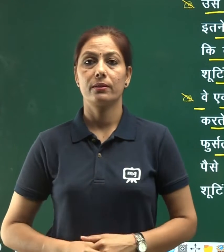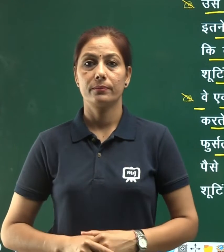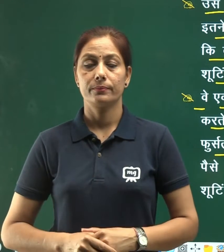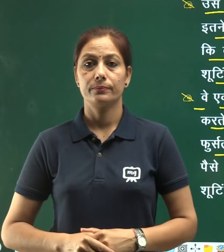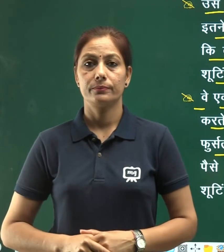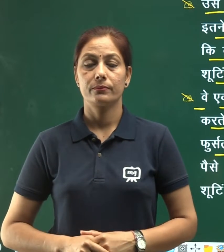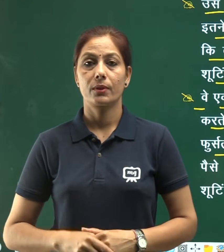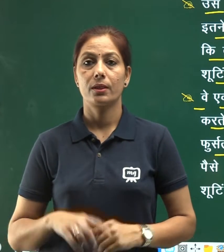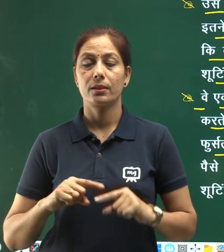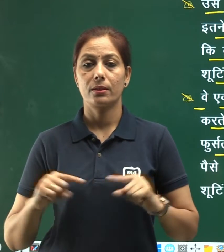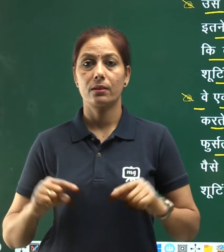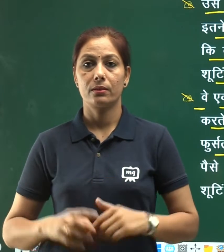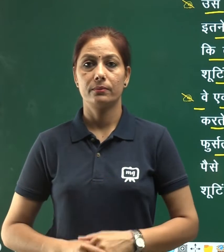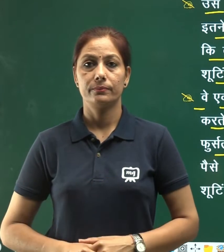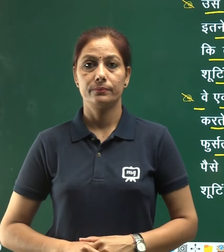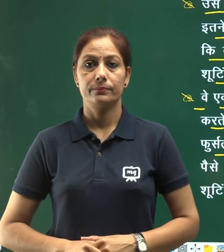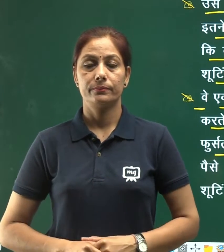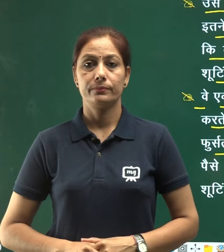तथा